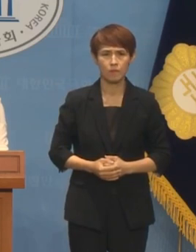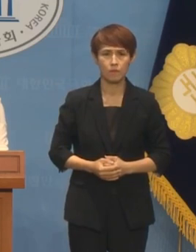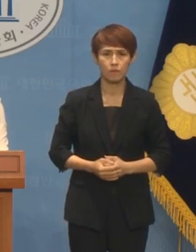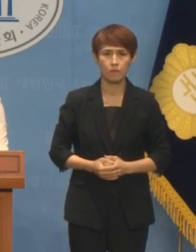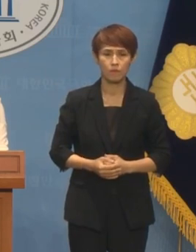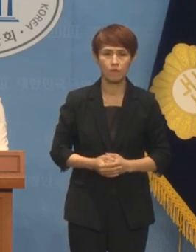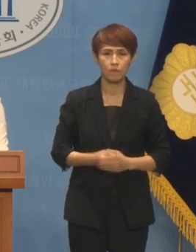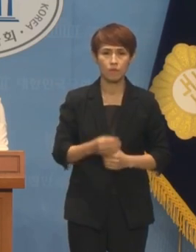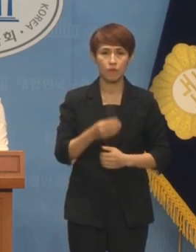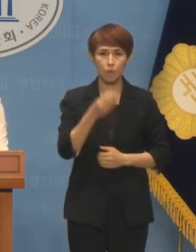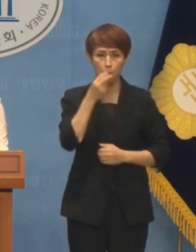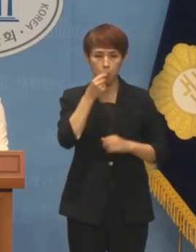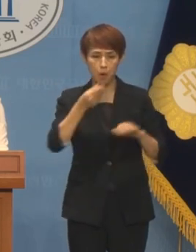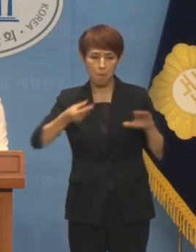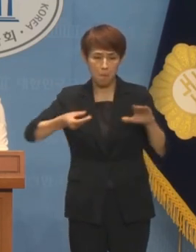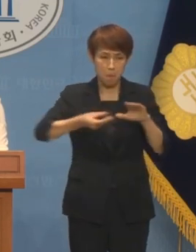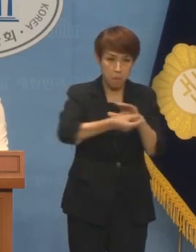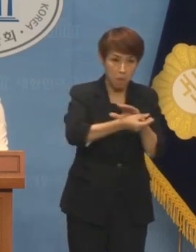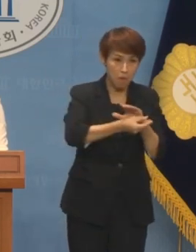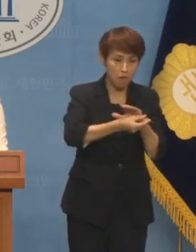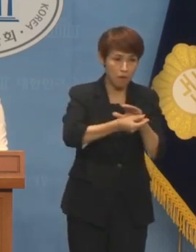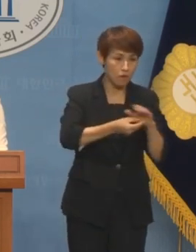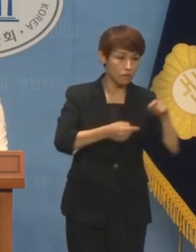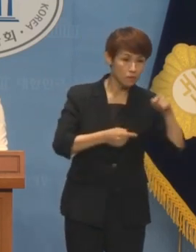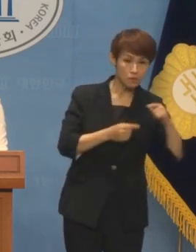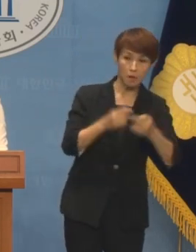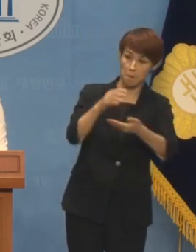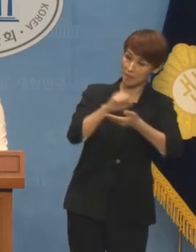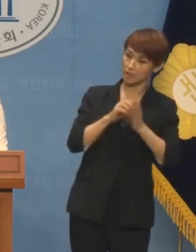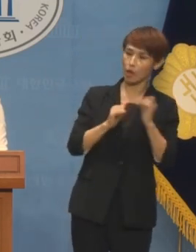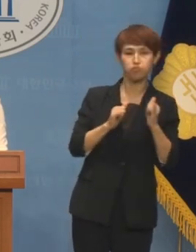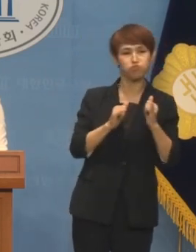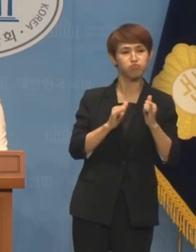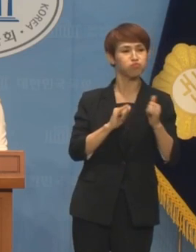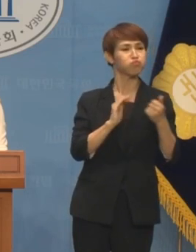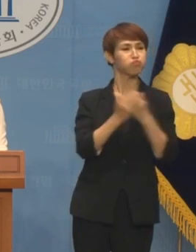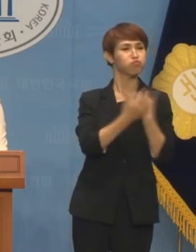뇌물 받은 사람만 피해가는 수사가 윤석열 대통령이